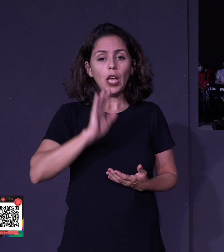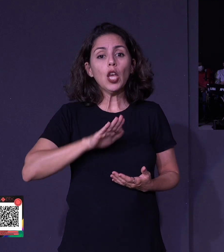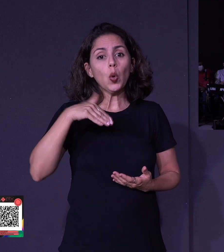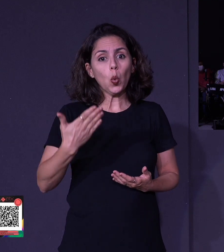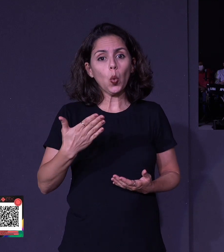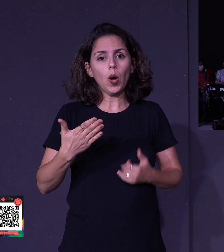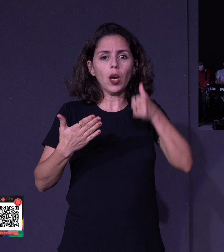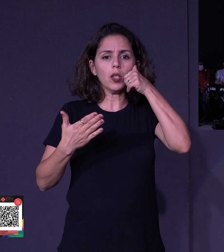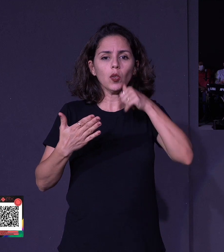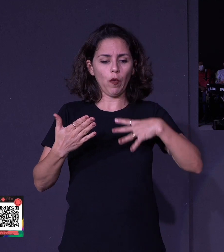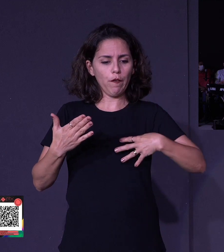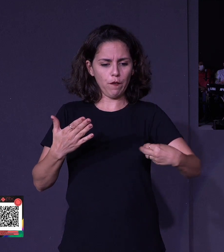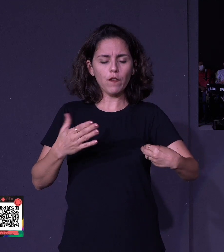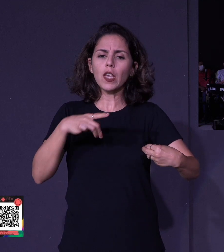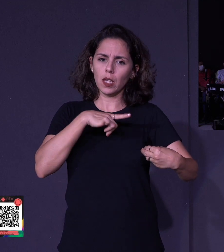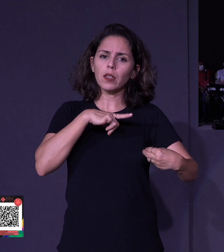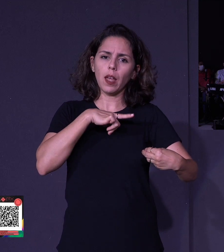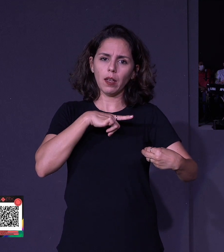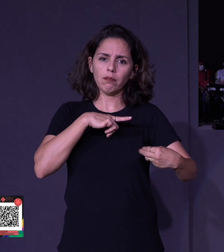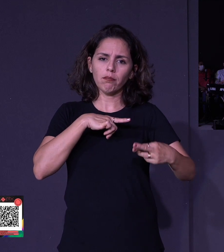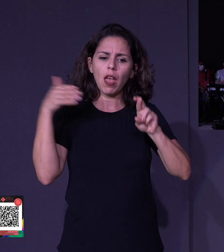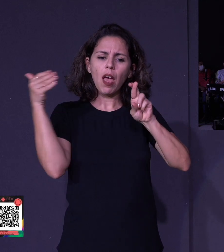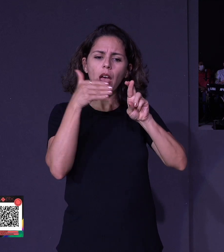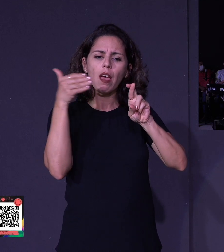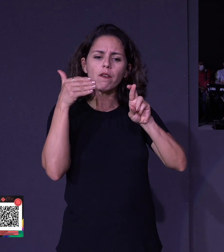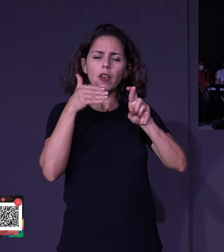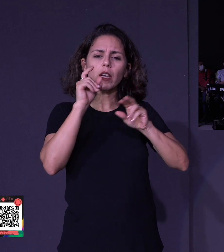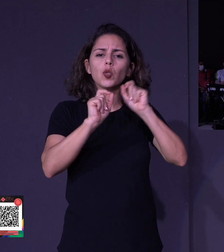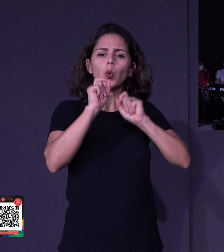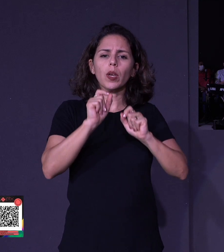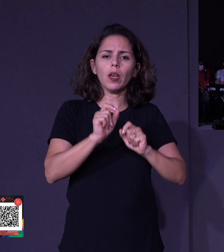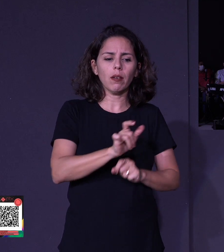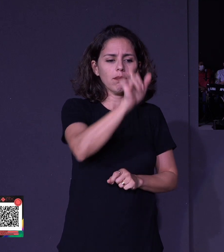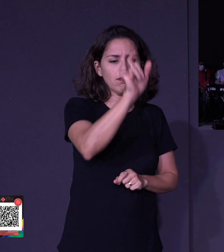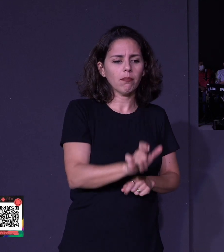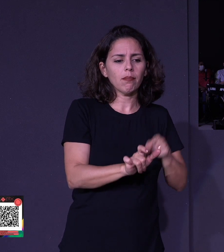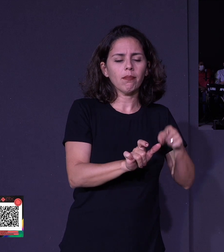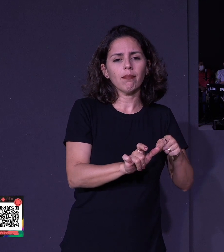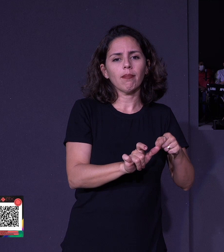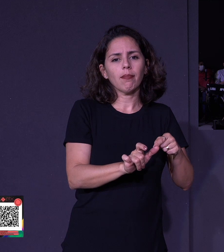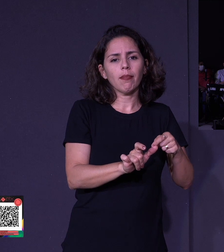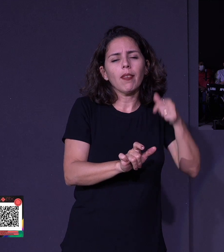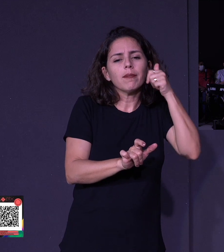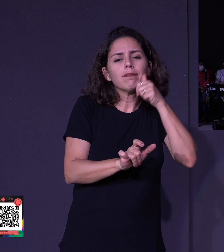Terceiro conselho: o poder das nossas palavras. Há poder de